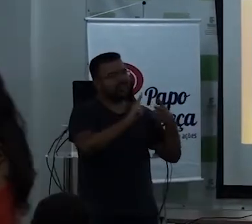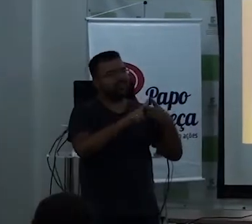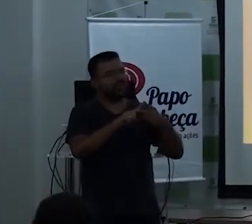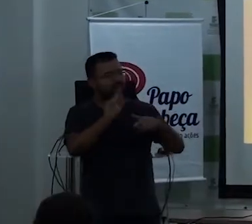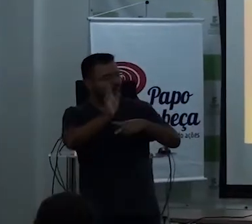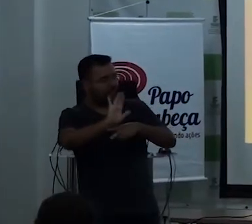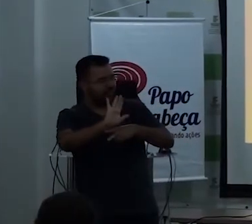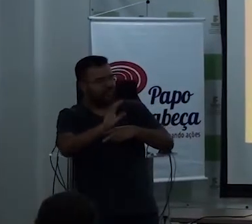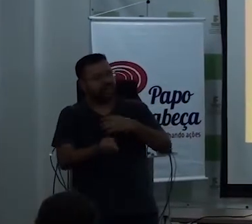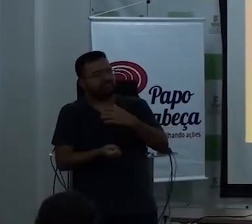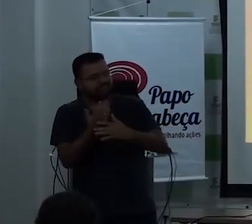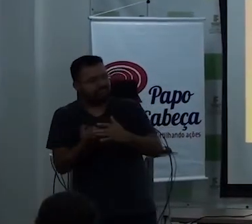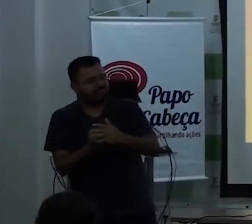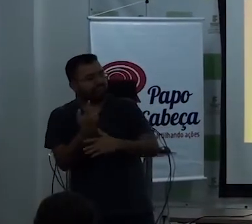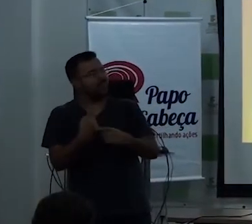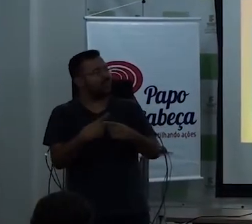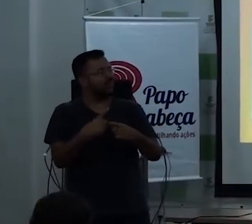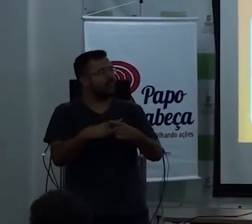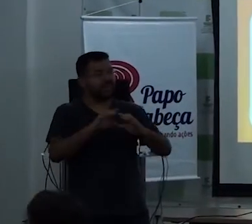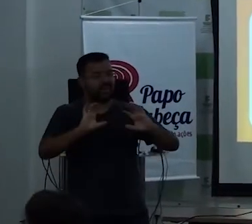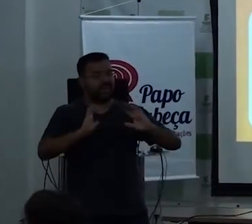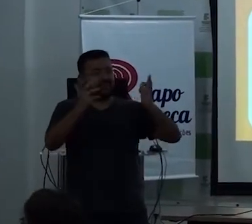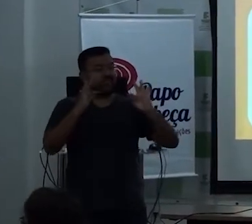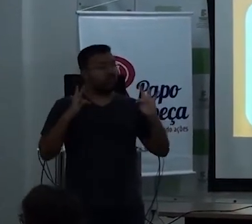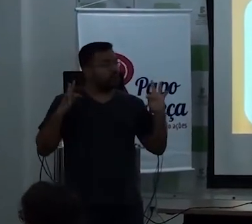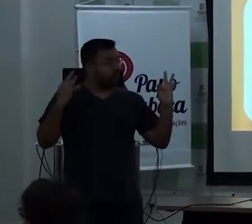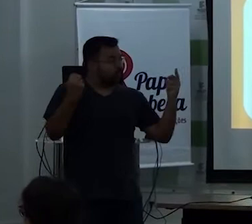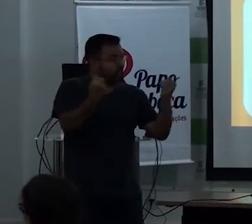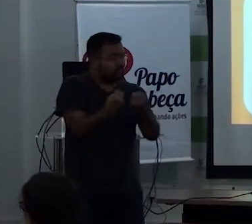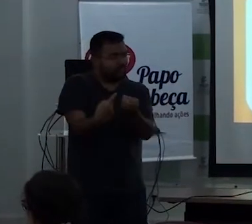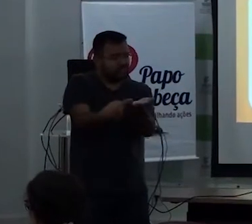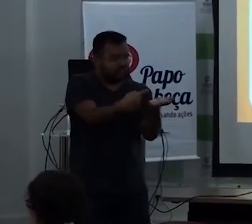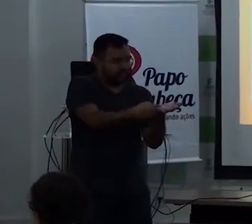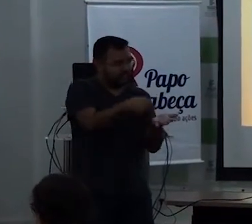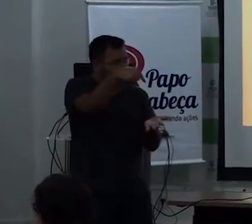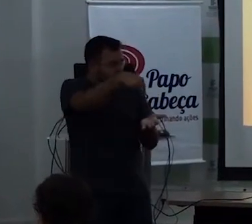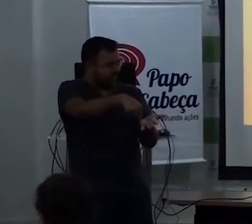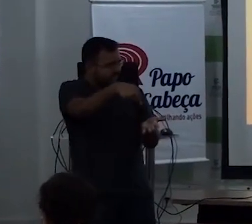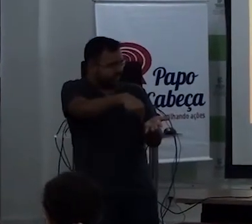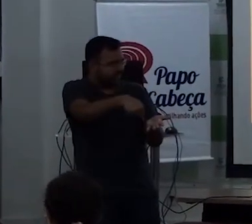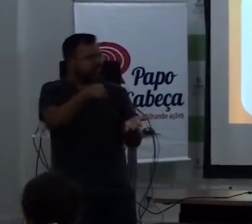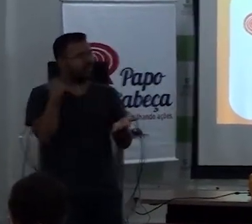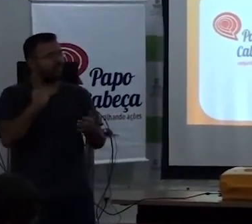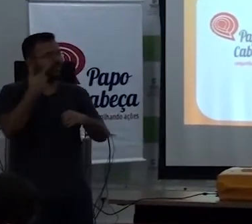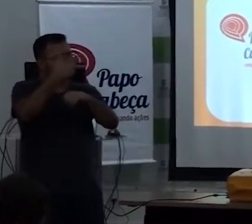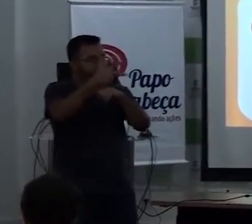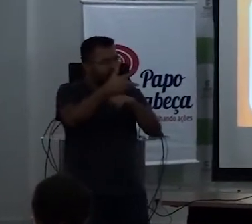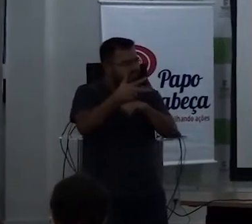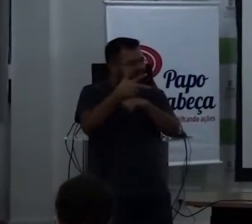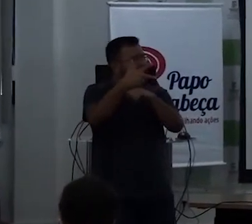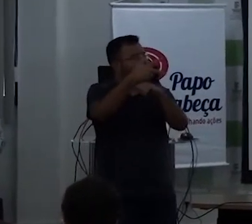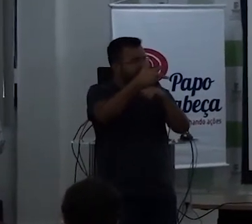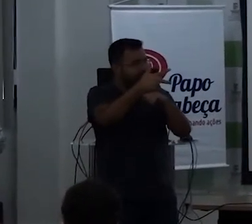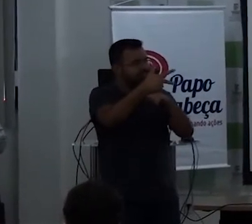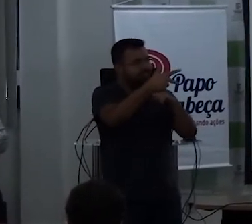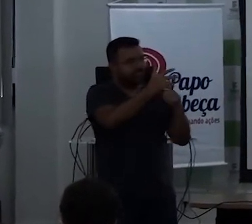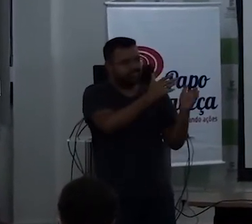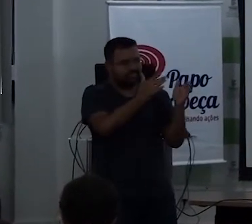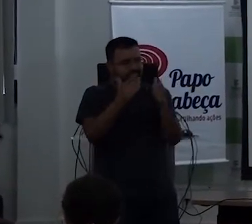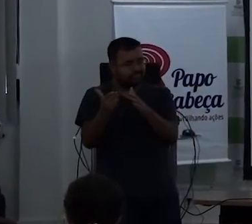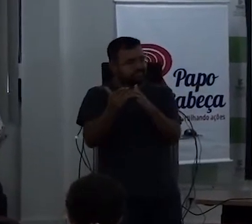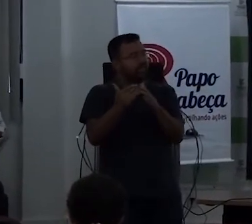porque todos os eventos que foram realizados no Papo Cabeça, nós gravamos com material institucional um vídeo